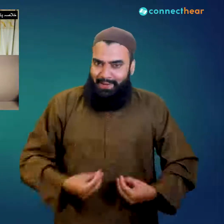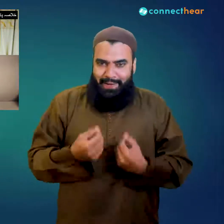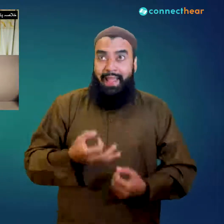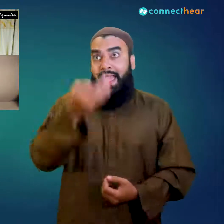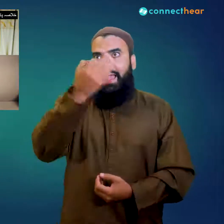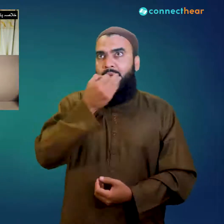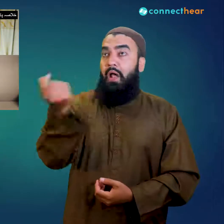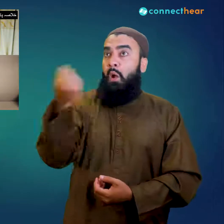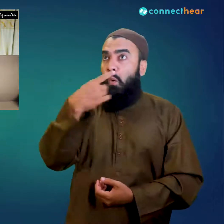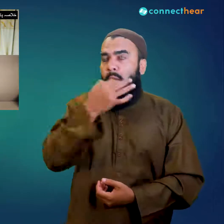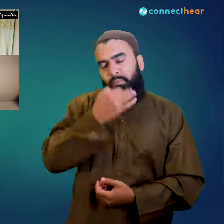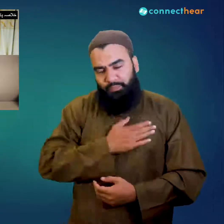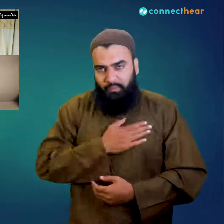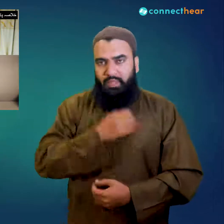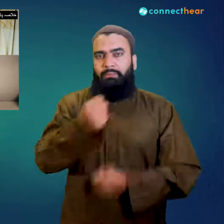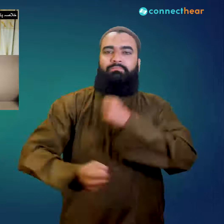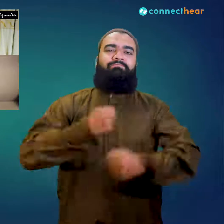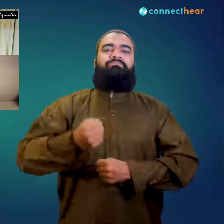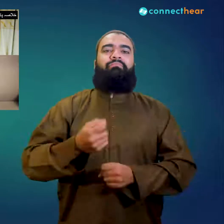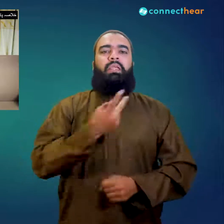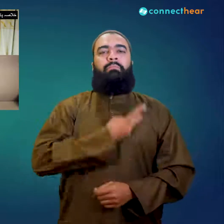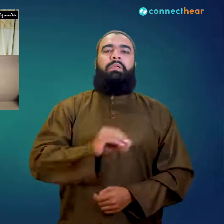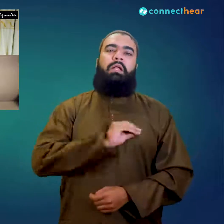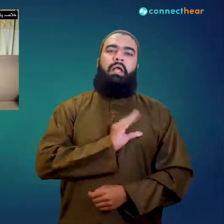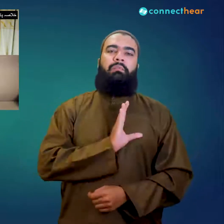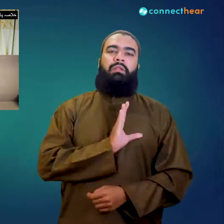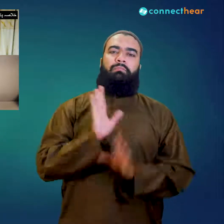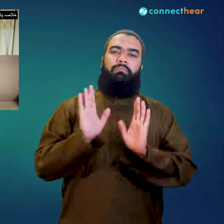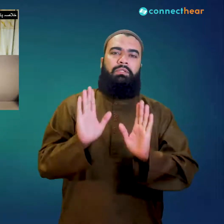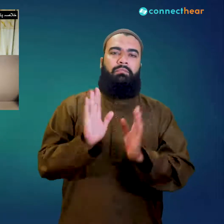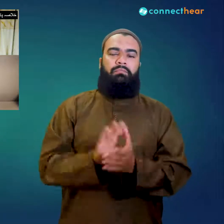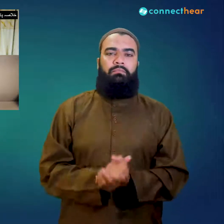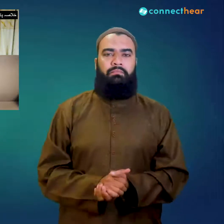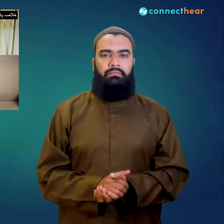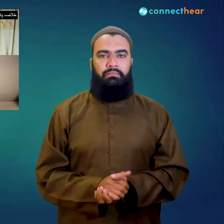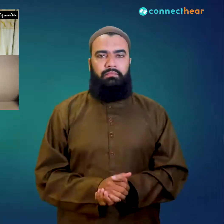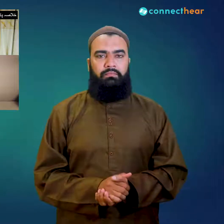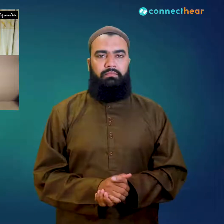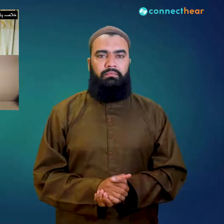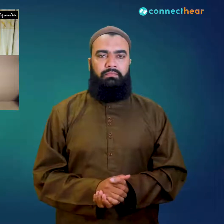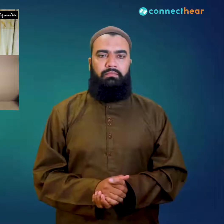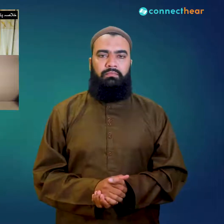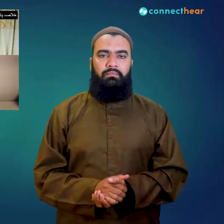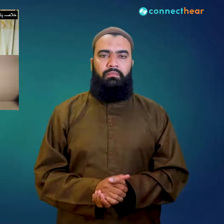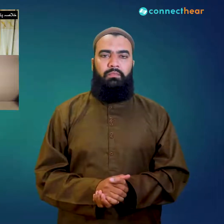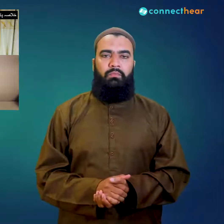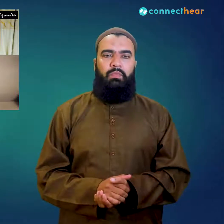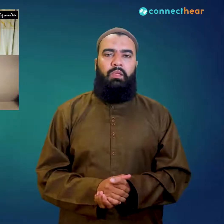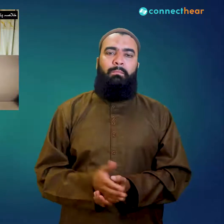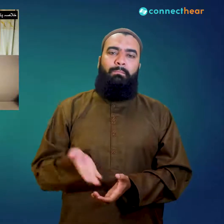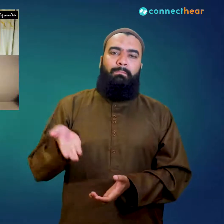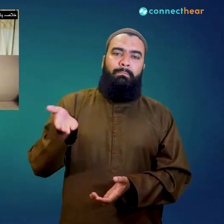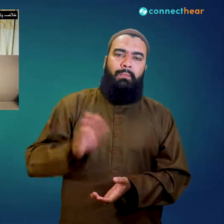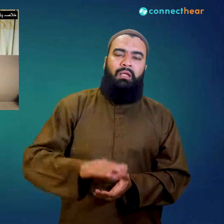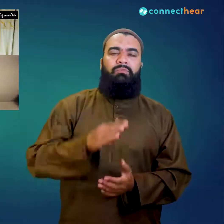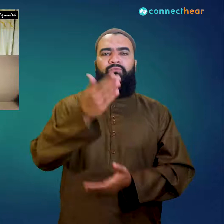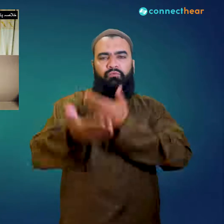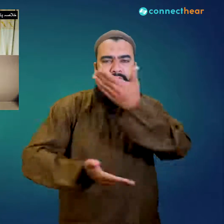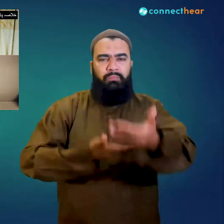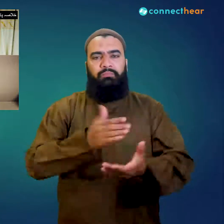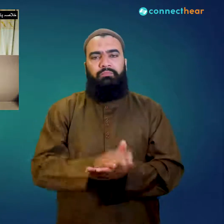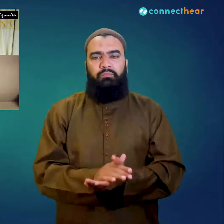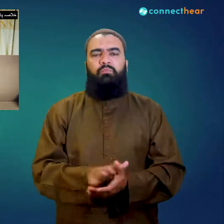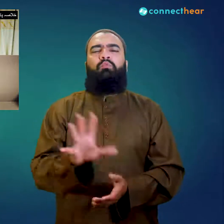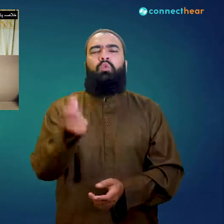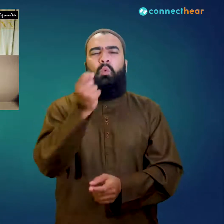فتنہ اور فساد کے بارے میں فرمایا گیا کہ جو شخص فتنہ اور فساد کو پھیلاتا ہے اس کا جرم اتنا بڑا ہے کہ قتل سے بھی بڑا ہے۔ فتنہ اور